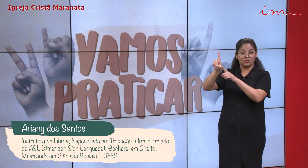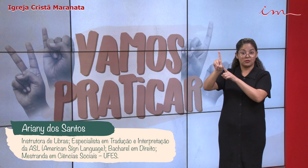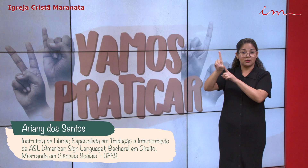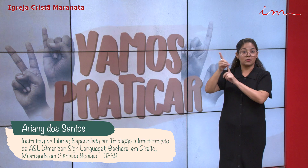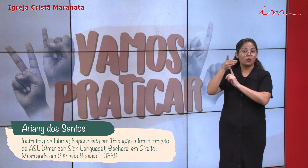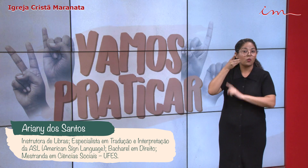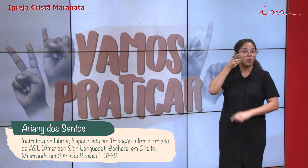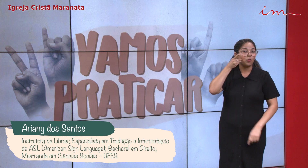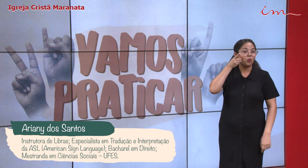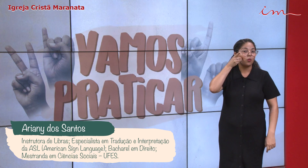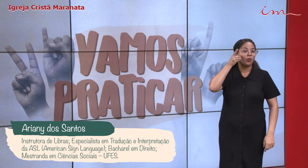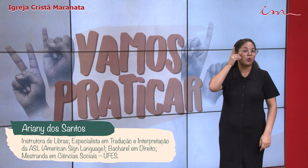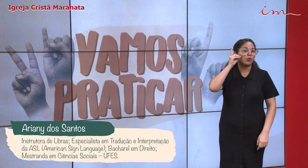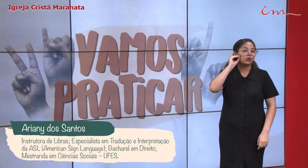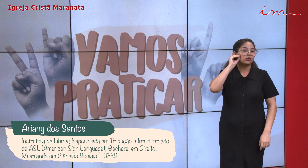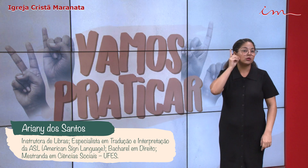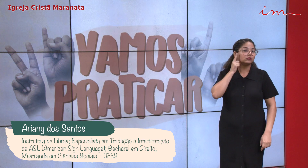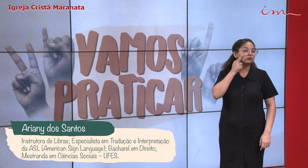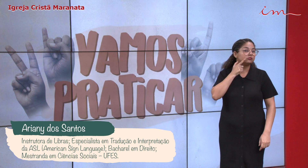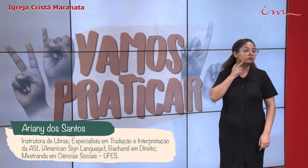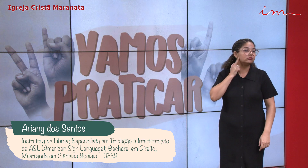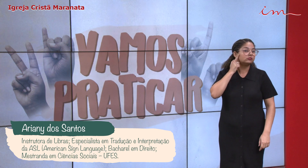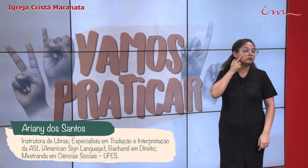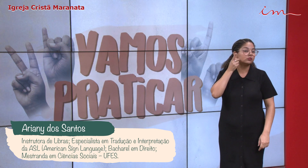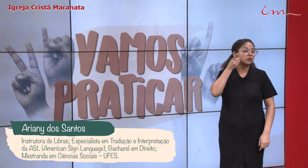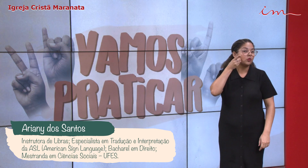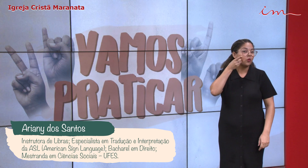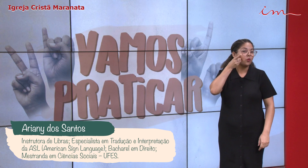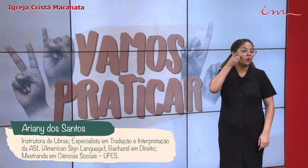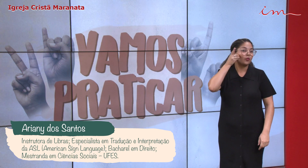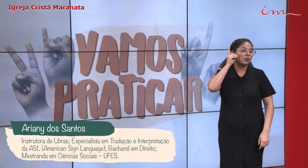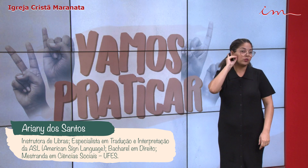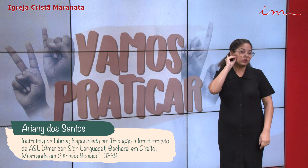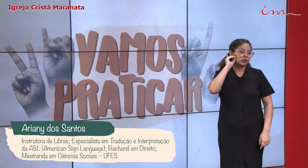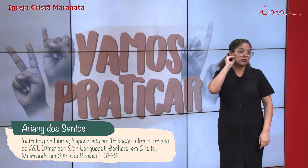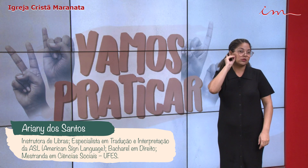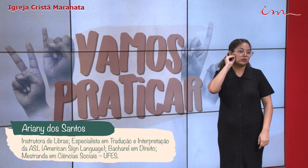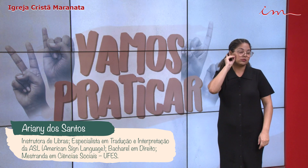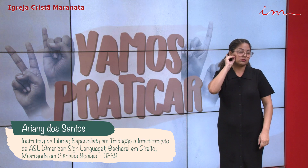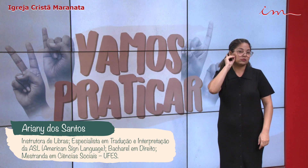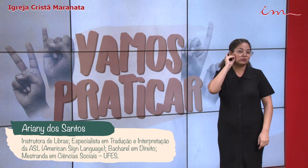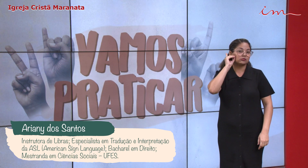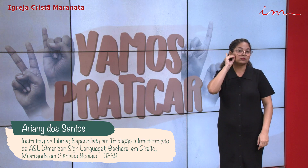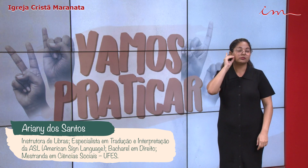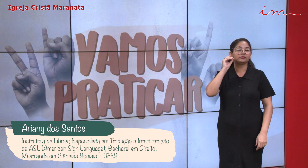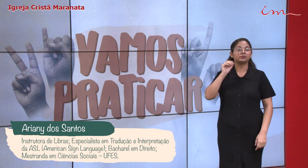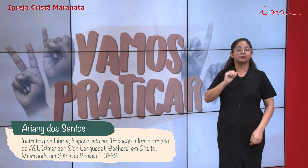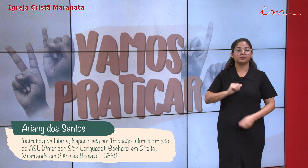amanhã. Olha, o sinal de ontem. Na bochecha. Ontem.